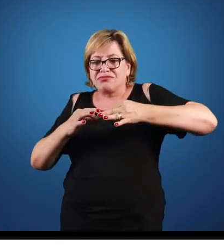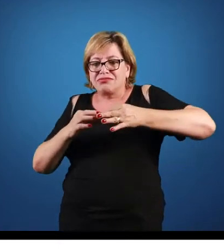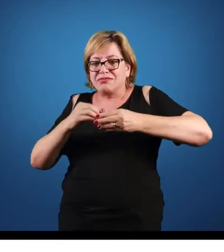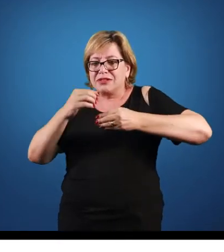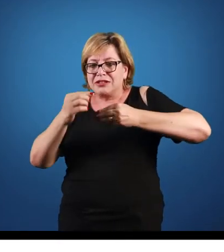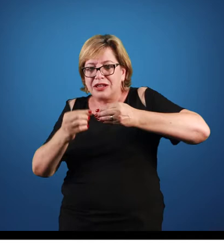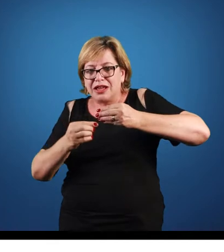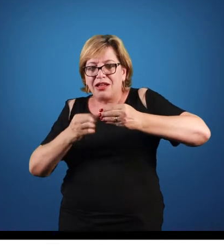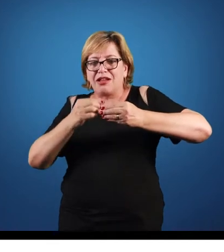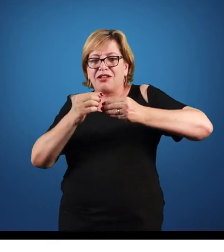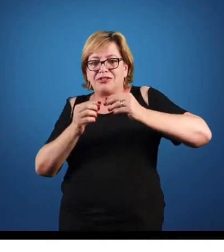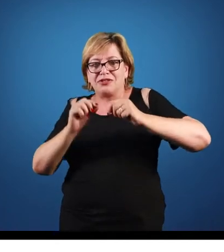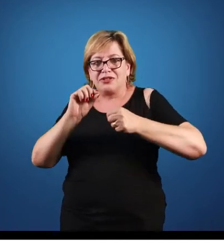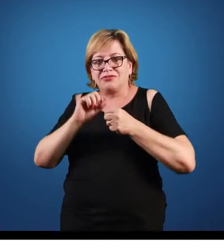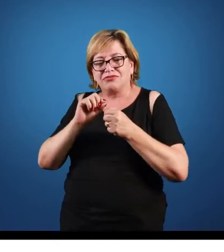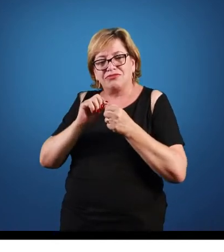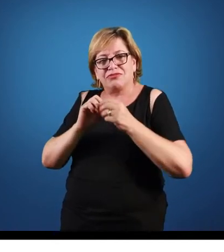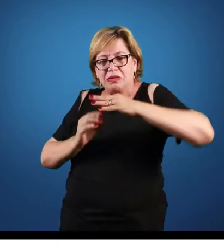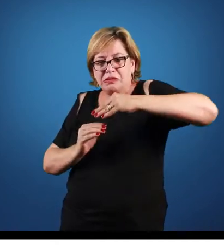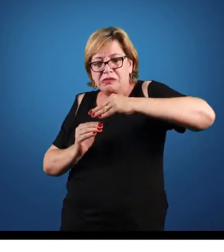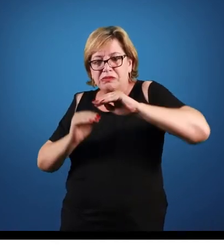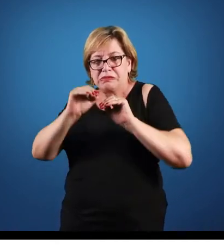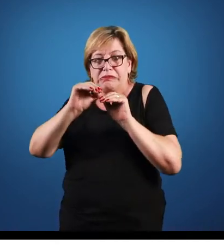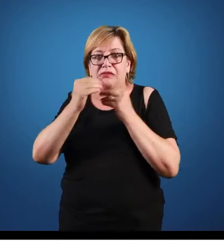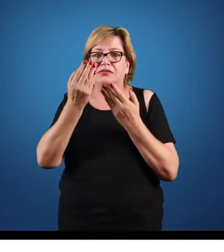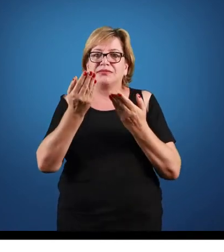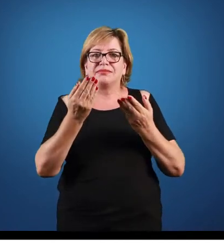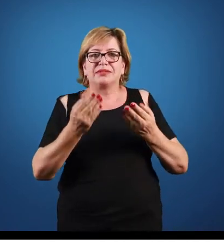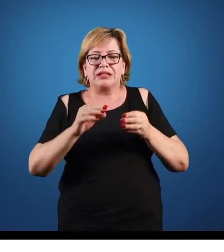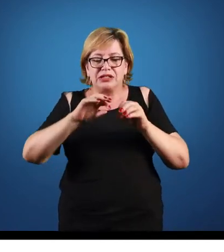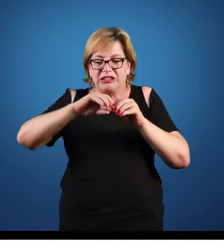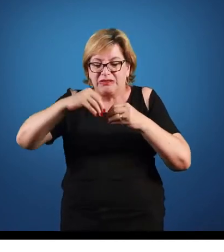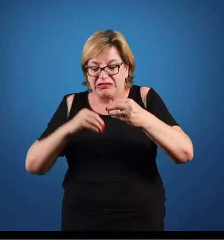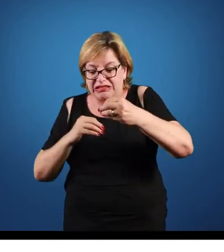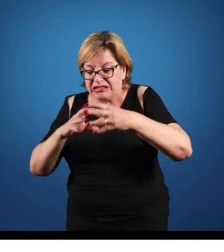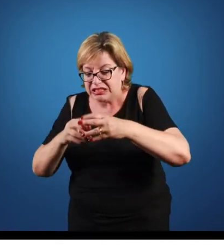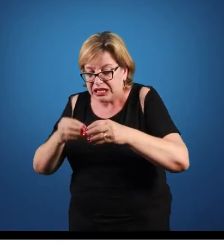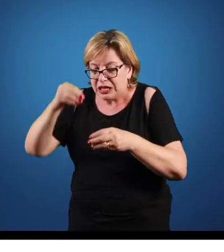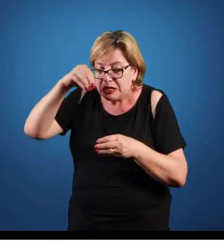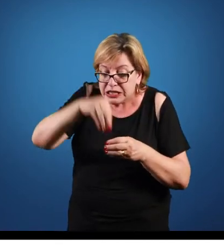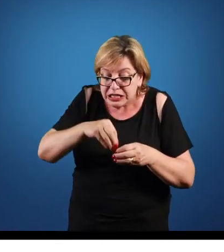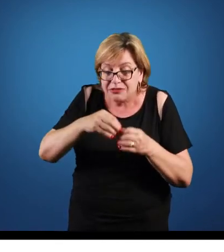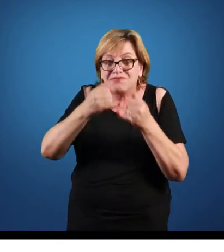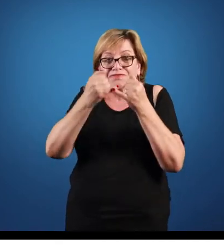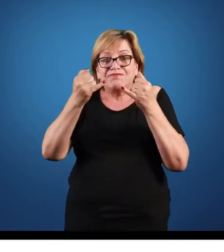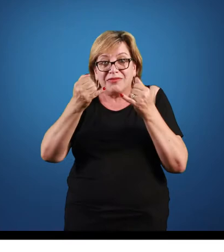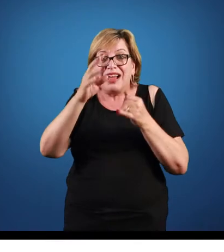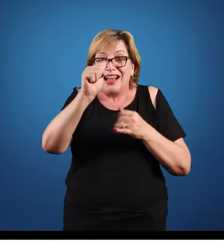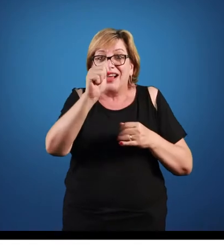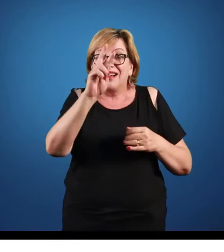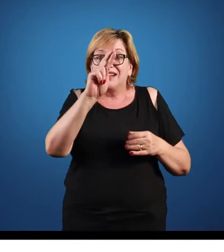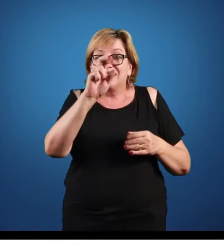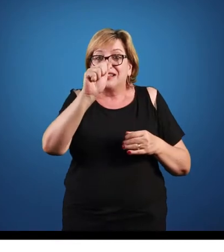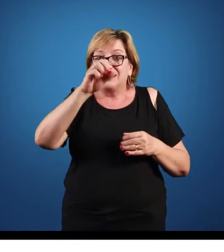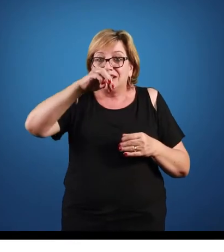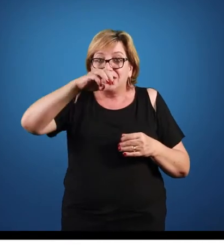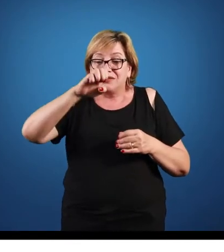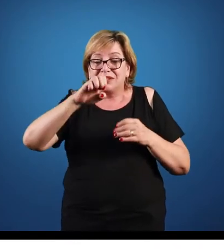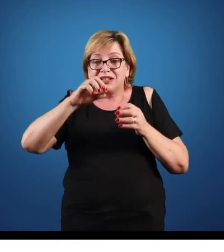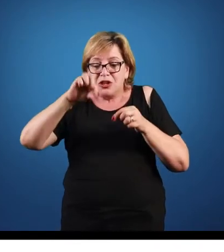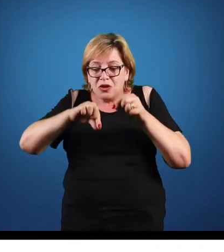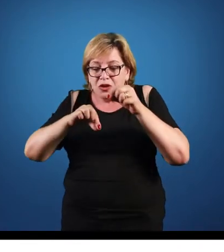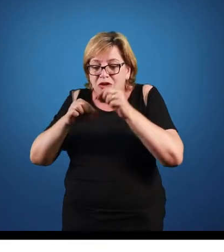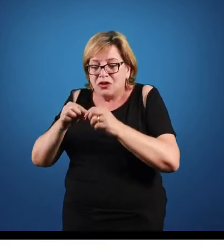enrolando os arames pra ele poder fazer a página da emissora que diz fazer o boneco colocaram arame e daí ele funcionou